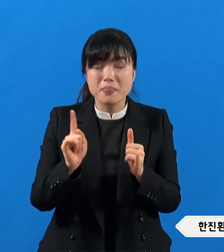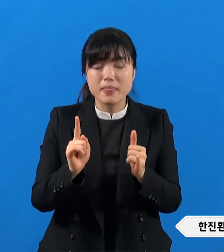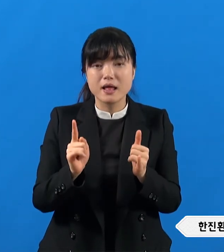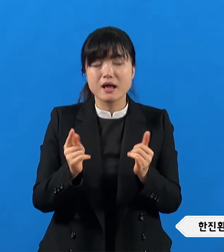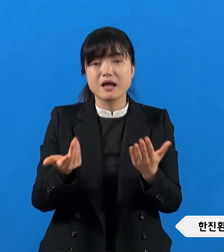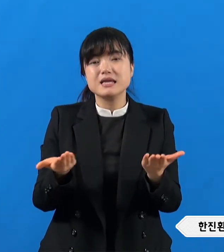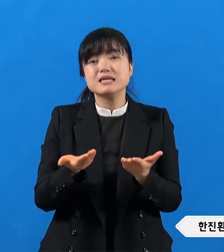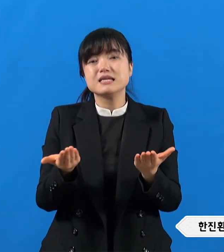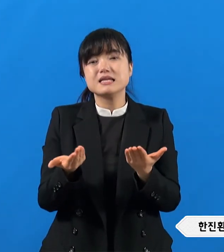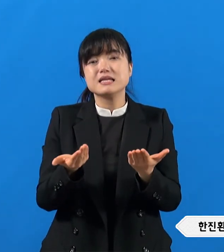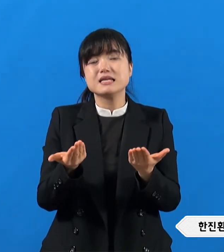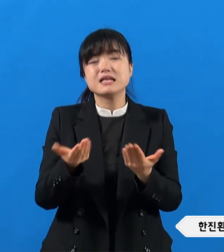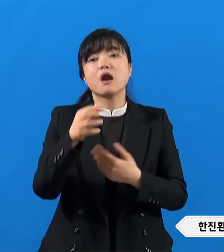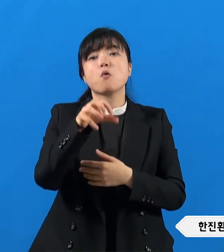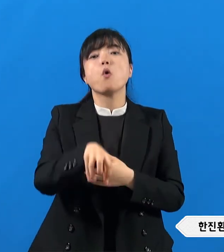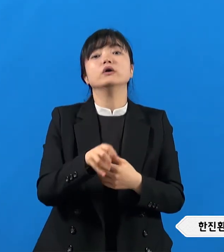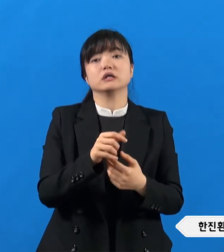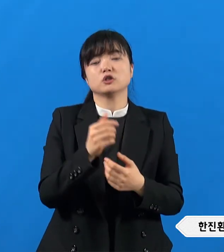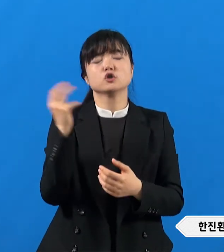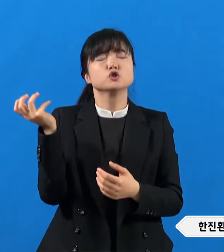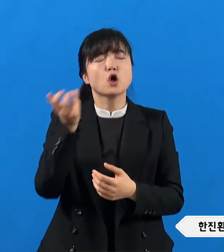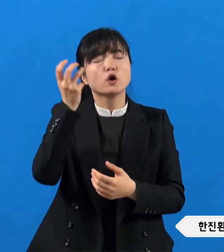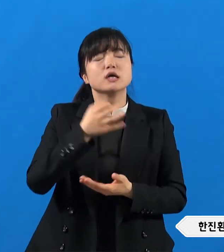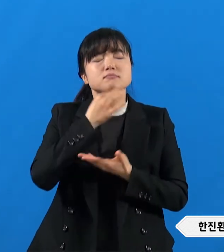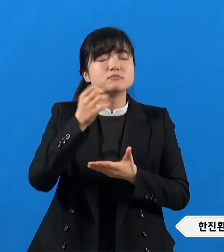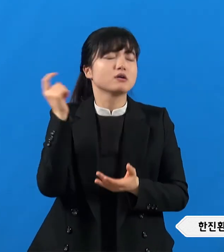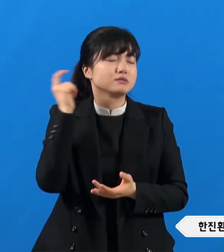하나님의 음성을, 성령의 음성을 들을 수가 있습니다.